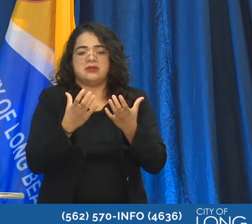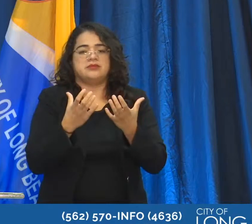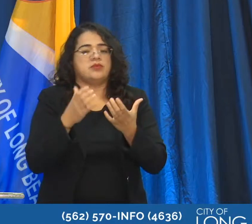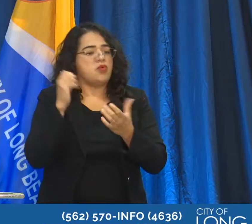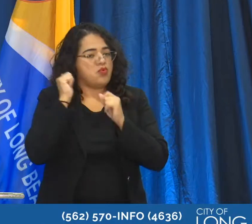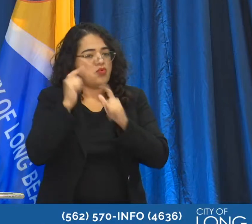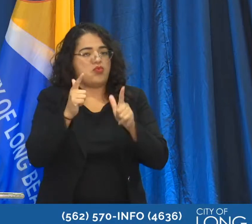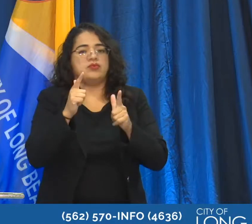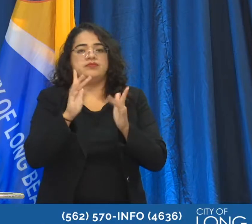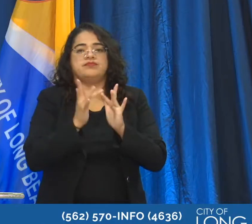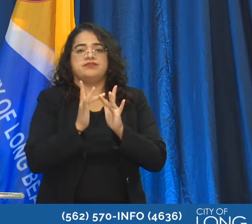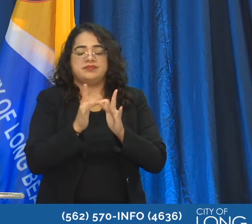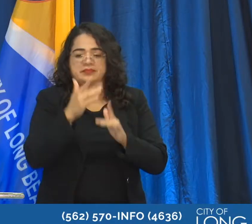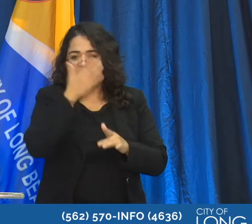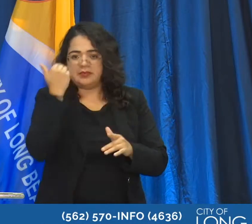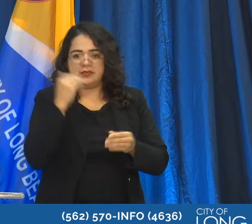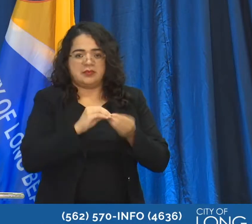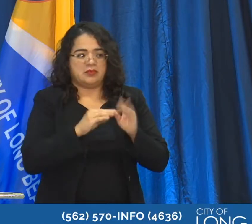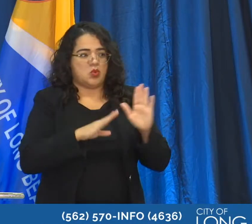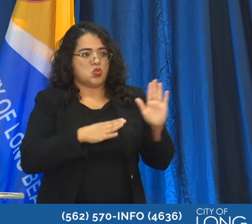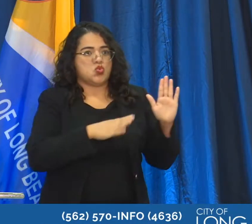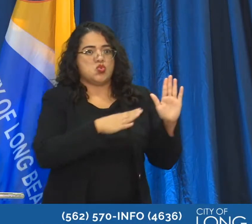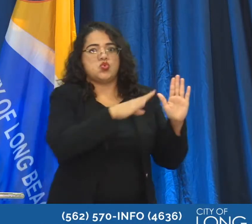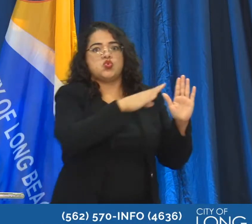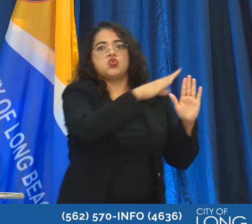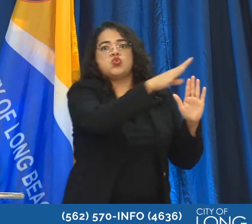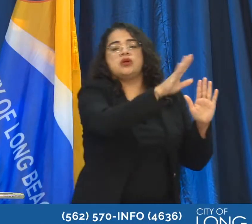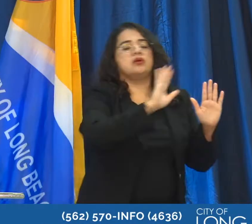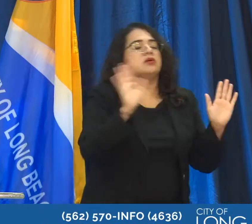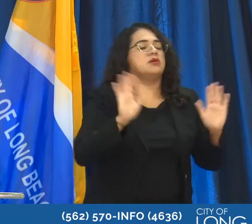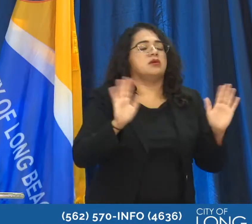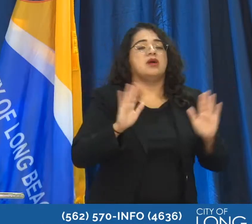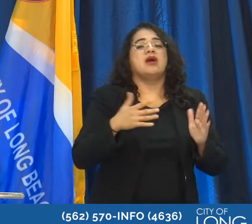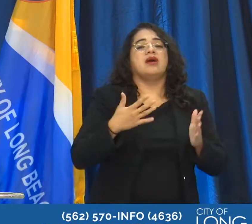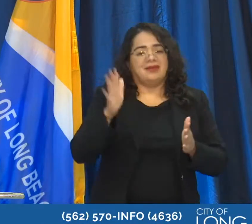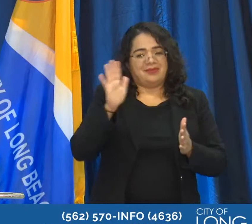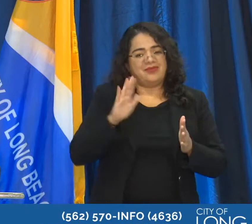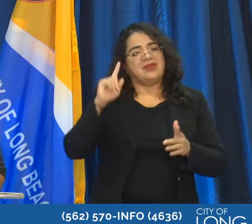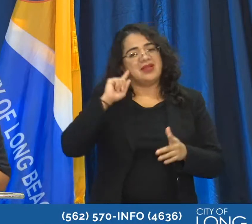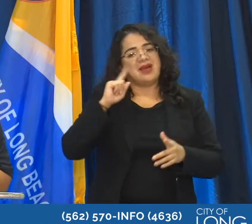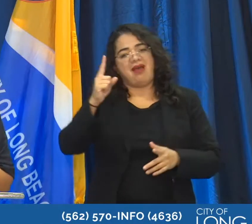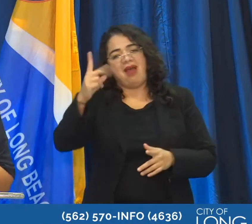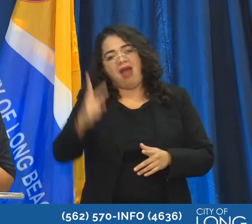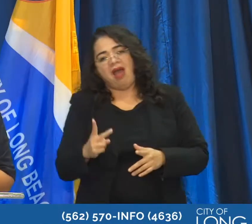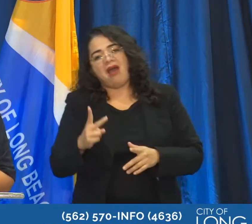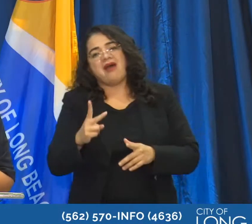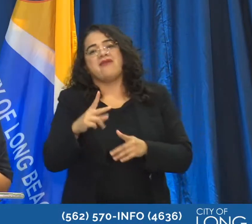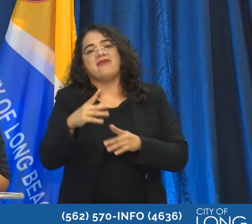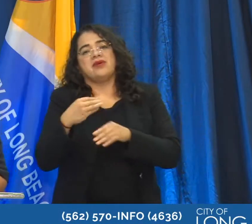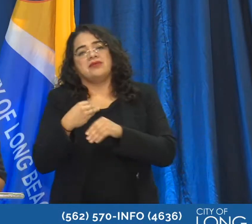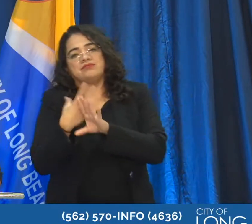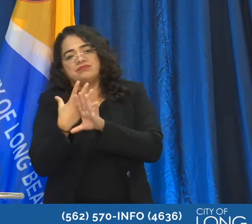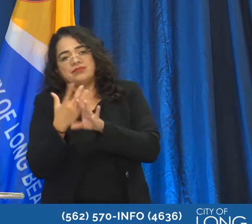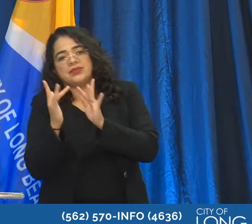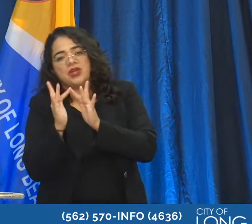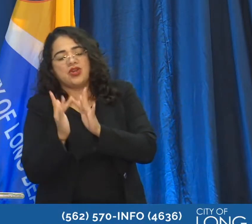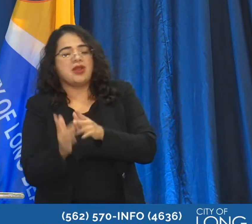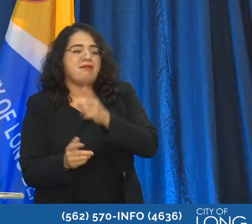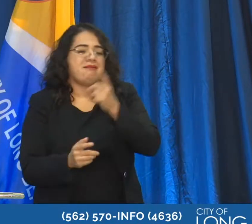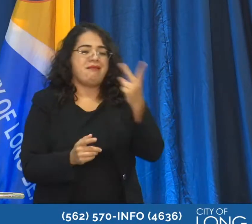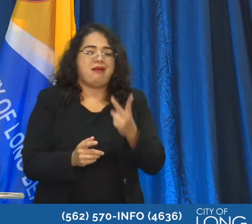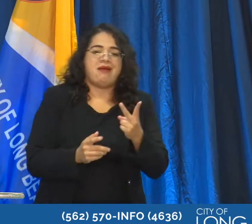han lanzado del coronavirus, no podemos darle opciones a los padres si es que quieren que los niños se queden en casa o que tengan